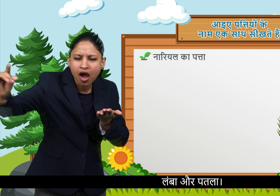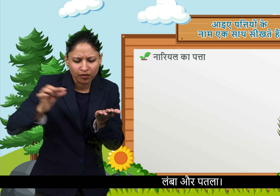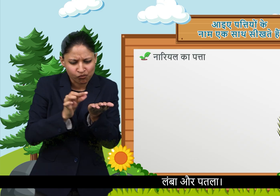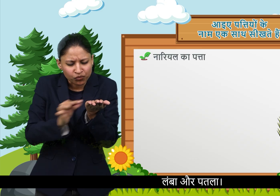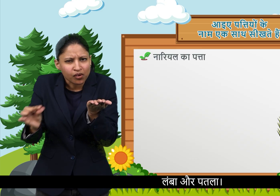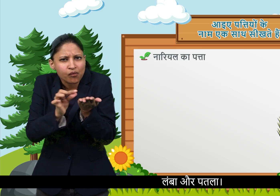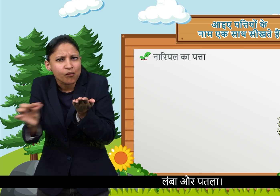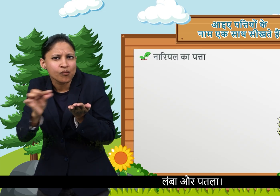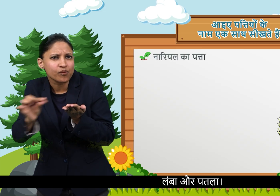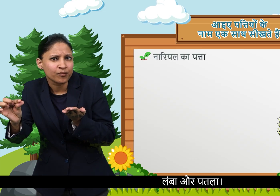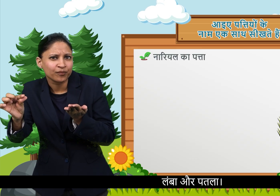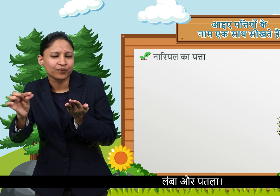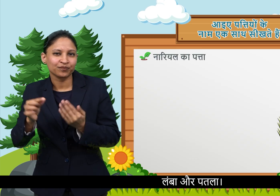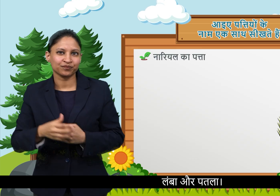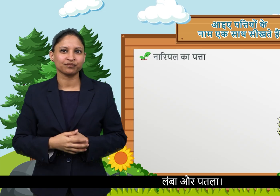लंबा और पतला,